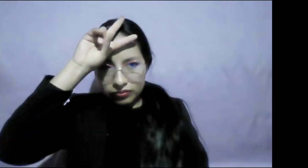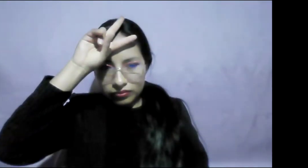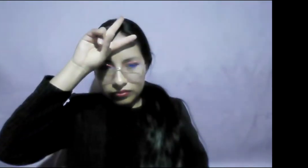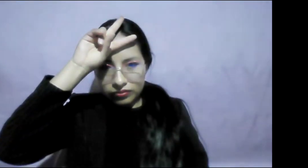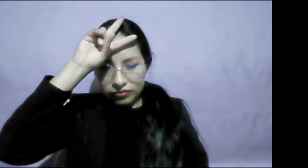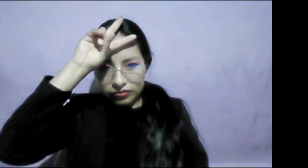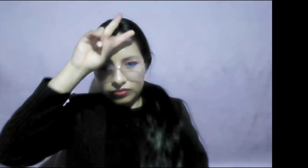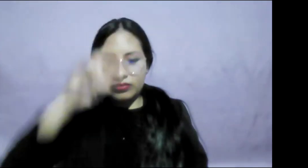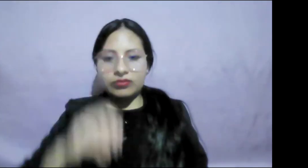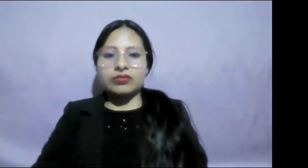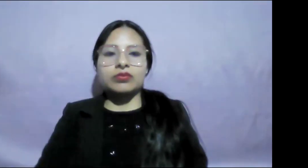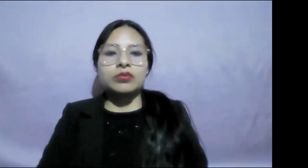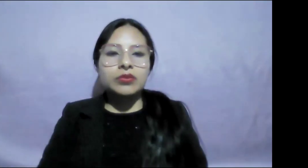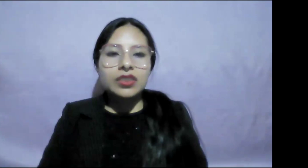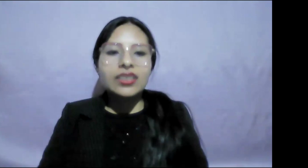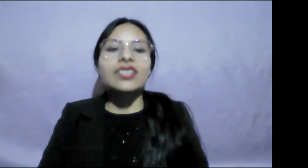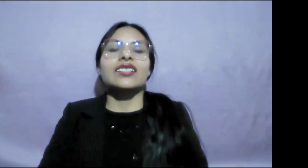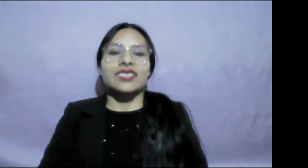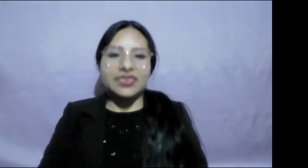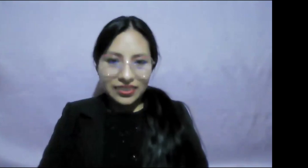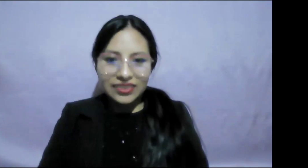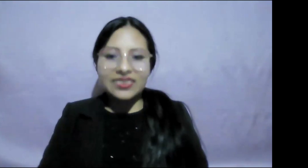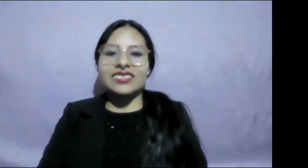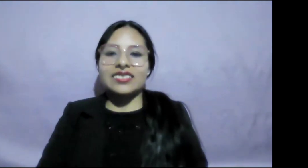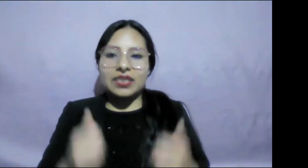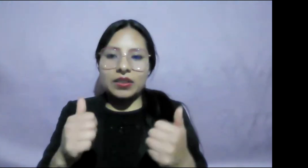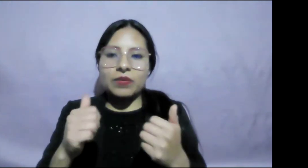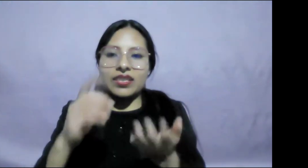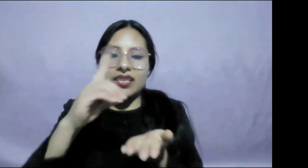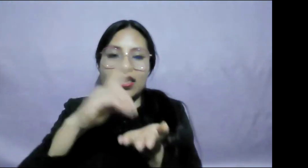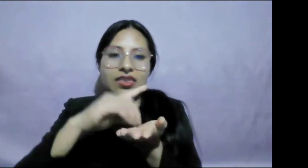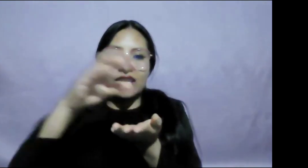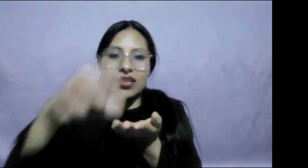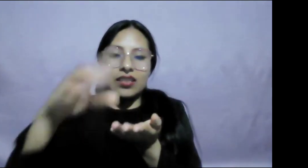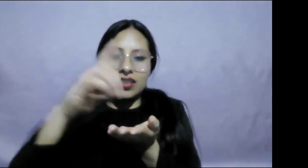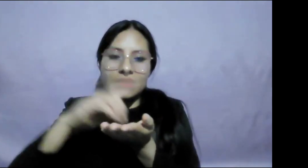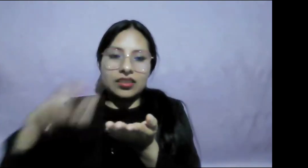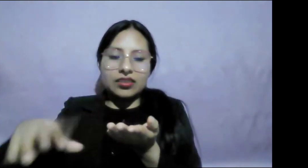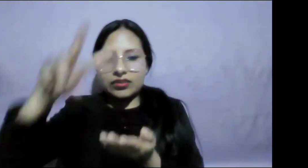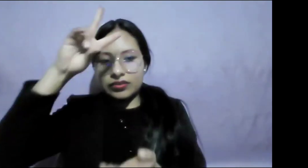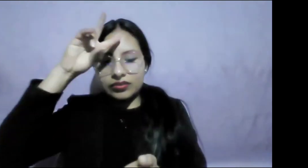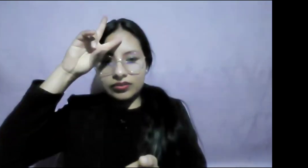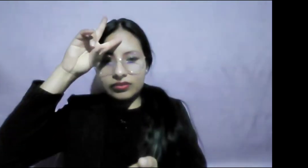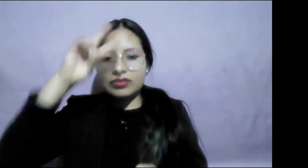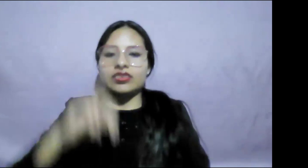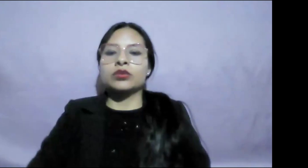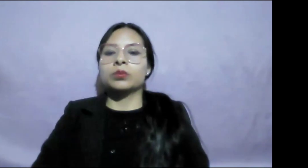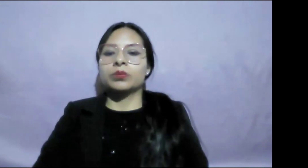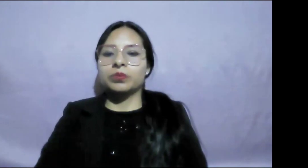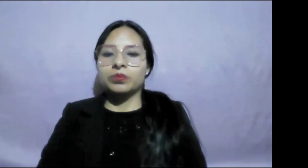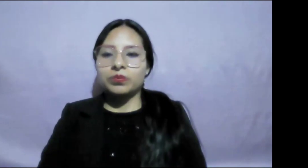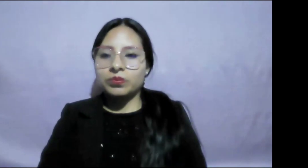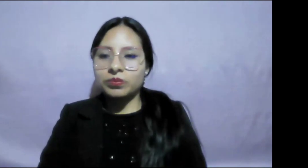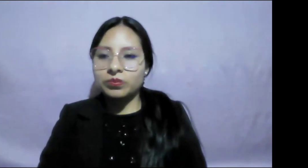departamentos y esta es la seña de Perú muy bien muchas gracias cinia Israel